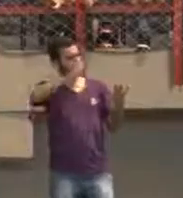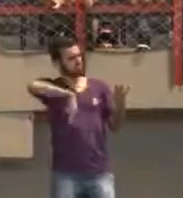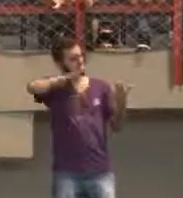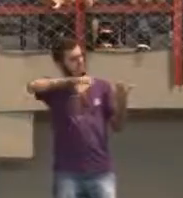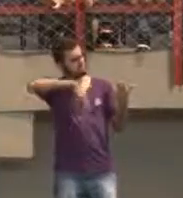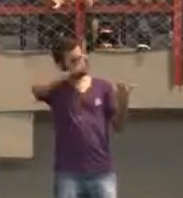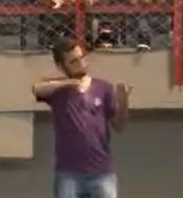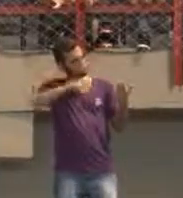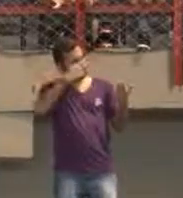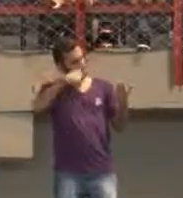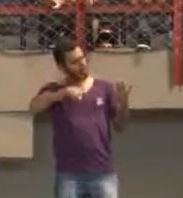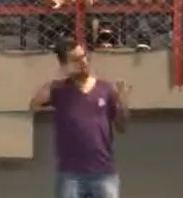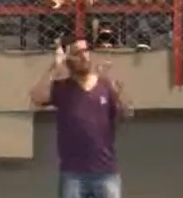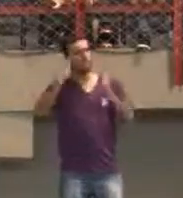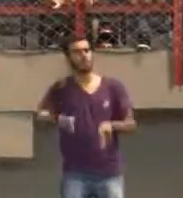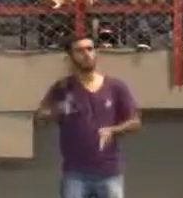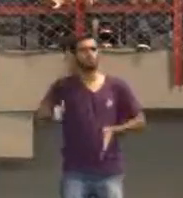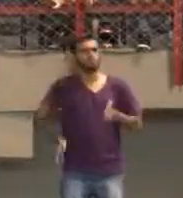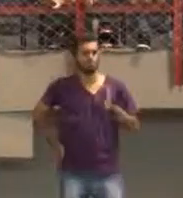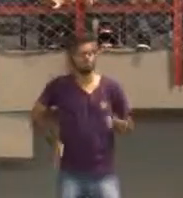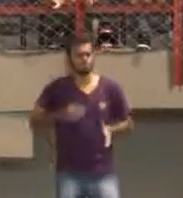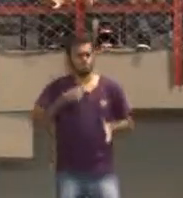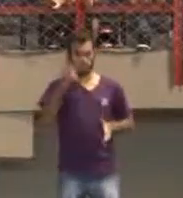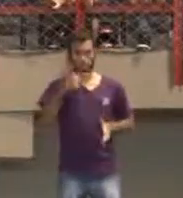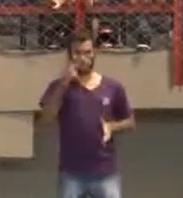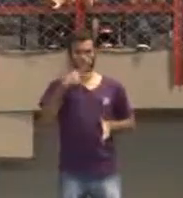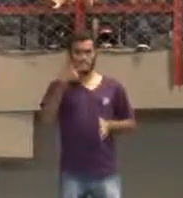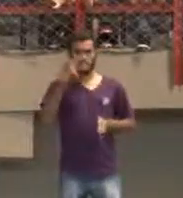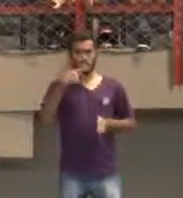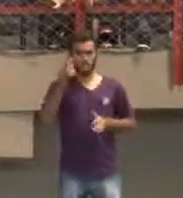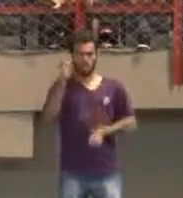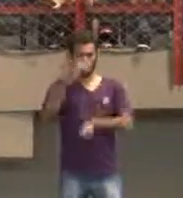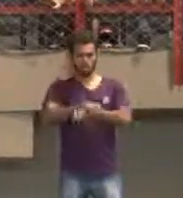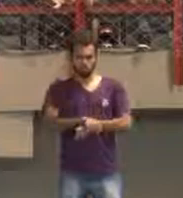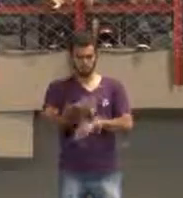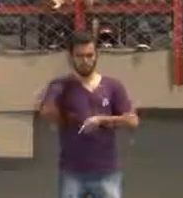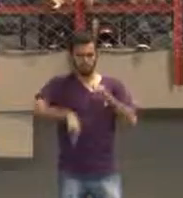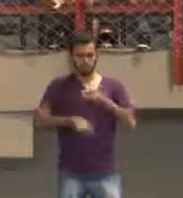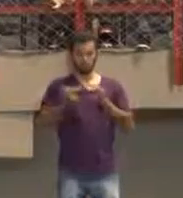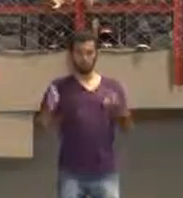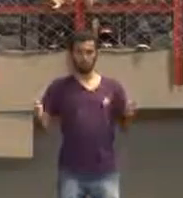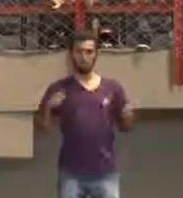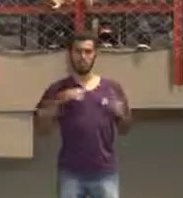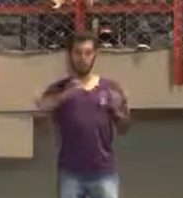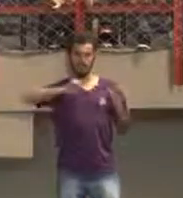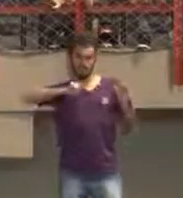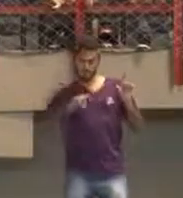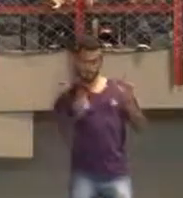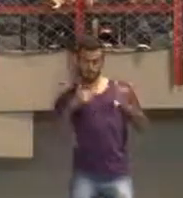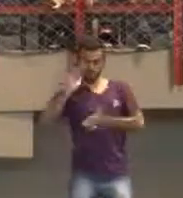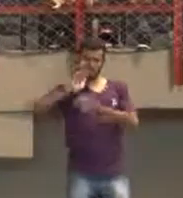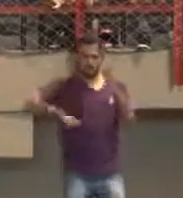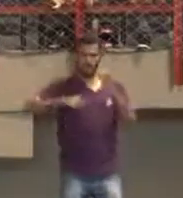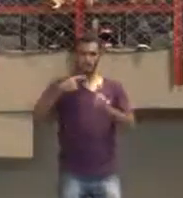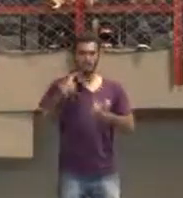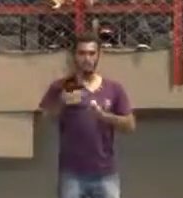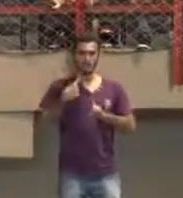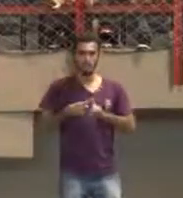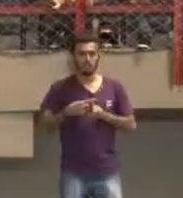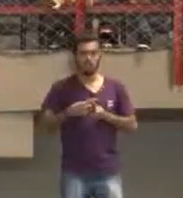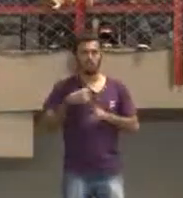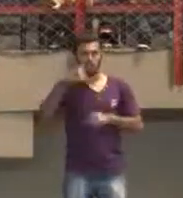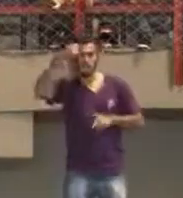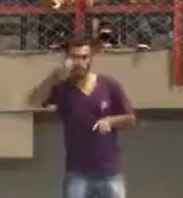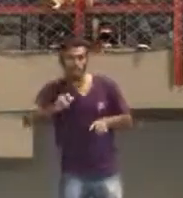a uma máquina falando, sem parar. As vírgulas são tiradas de propósito, para não haver pausa. Porque